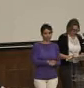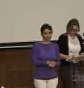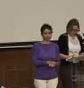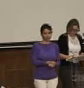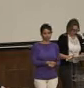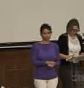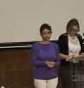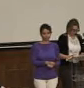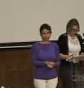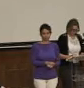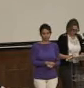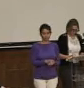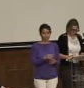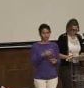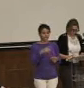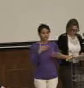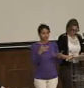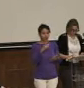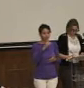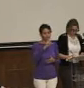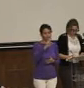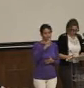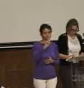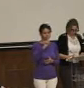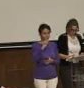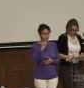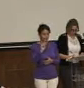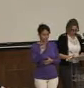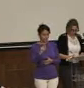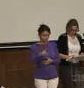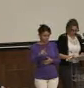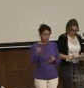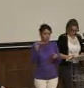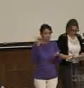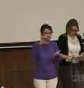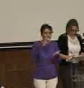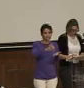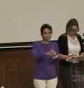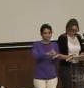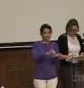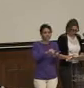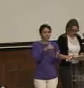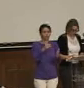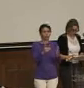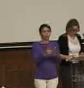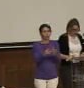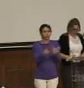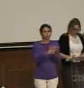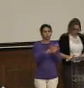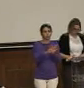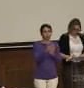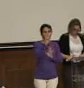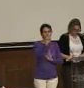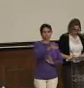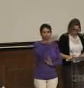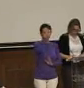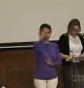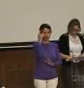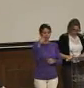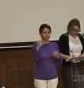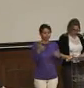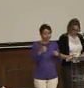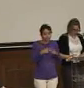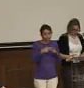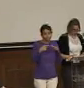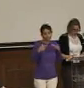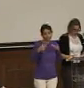Deveríamos ter. E a DRGP, como é centralizada toda a parte de recursos humanos, ela deve crescer